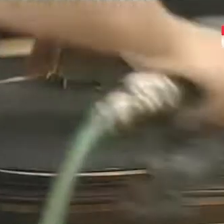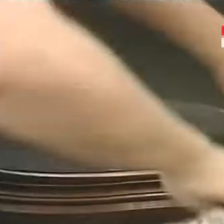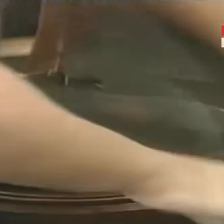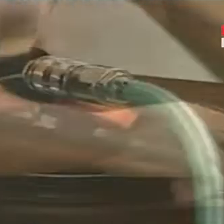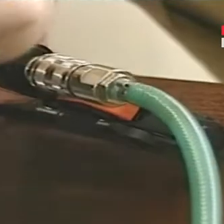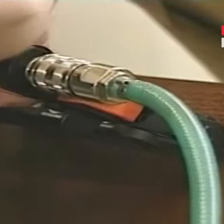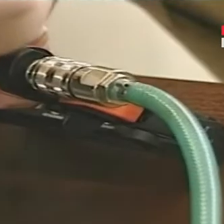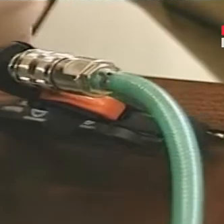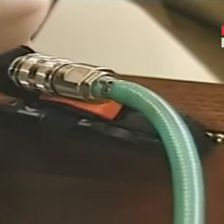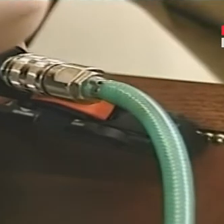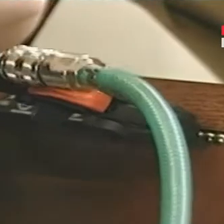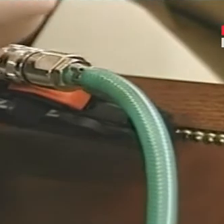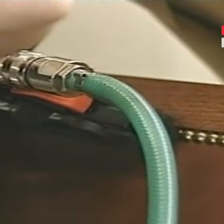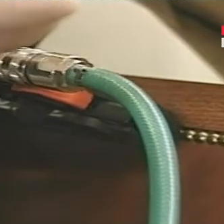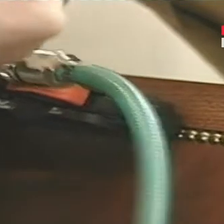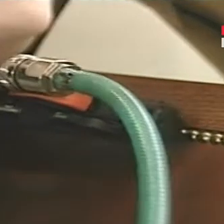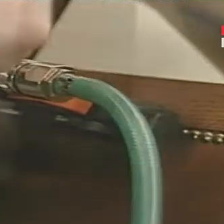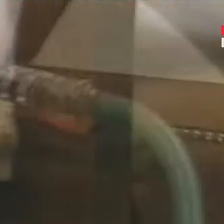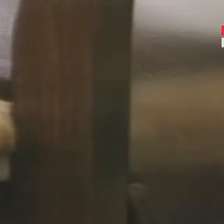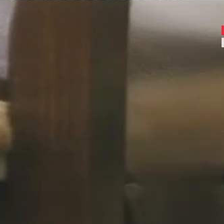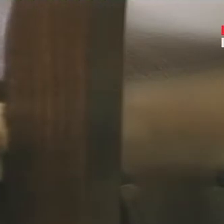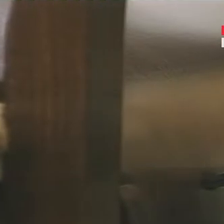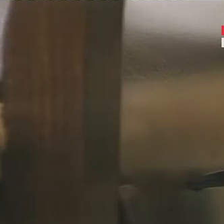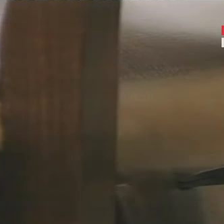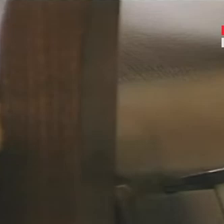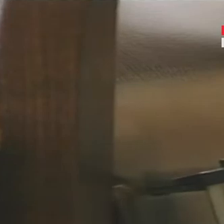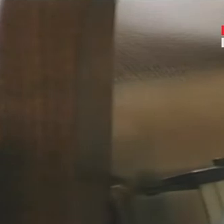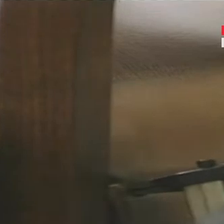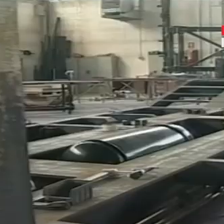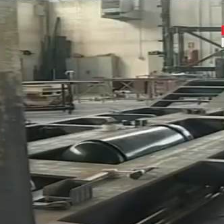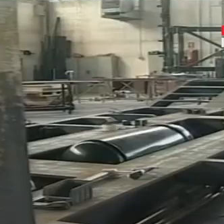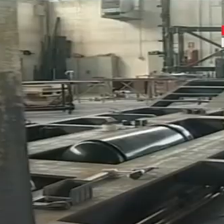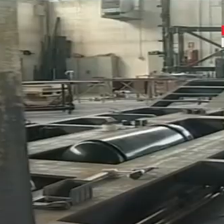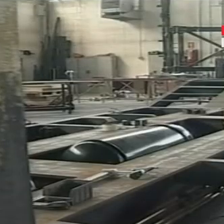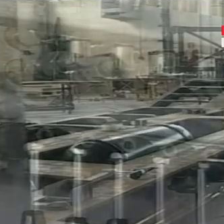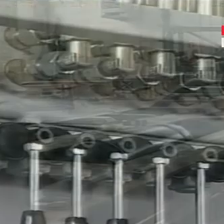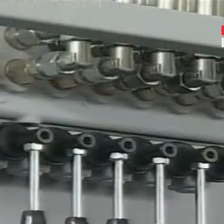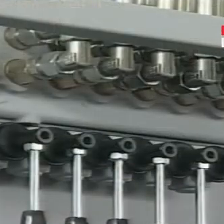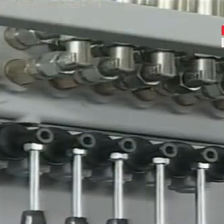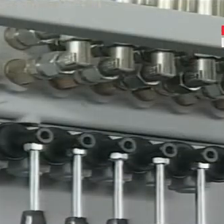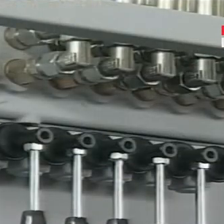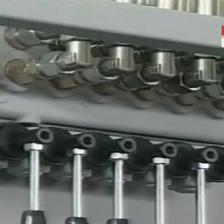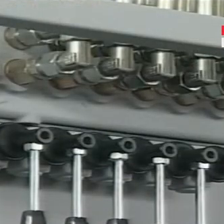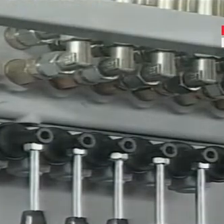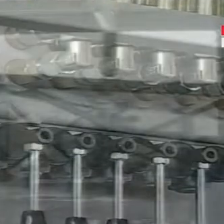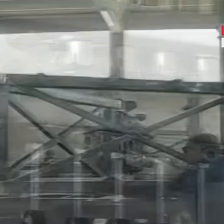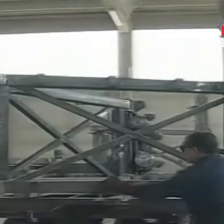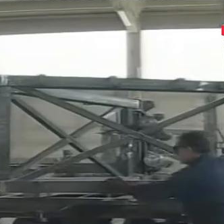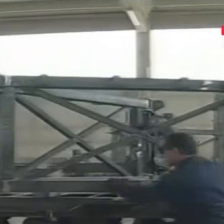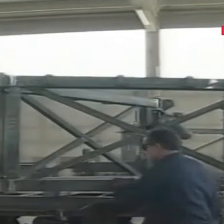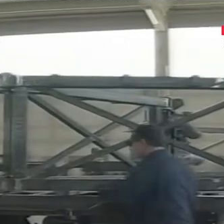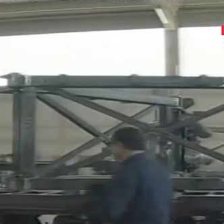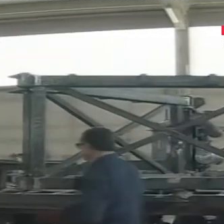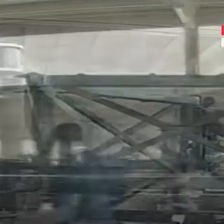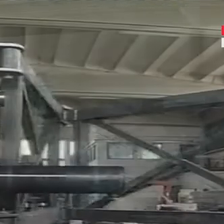un lato abbiamo un dato di partenza che sono 8.600 lavoratori che sono già oggi formalmente coinvolti in procedure di crisi aziendali già